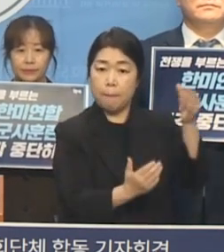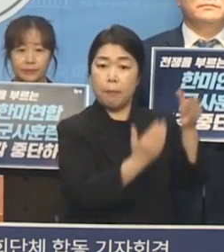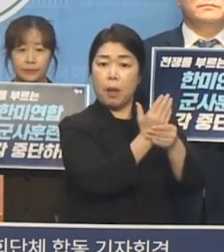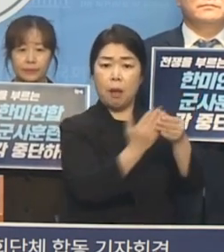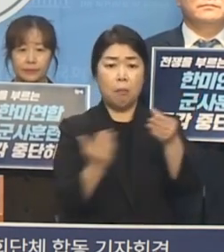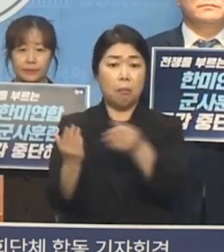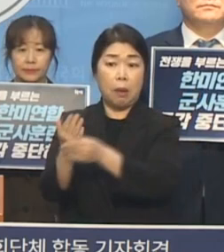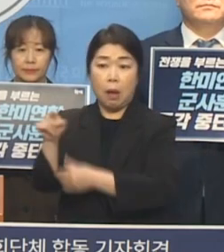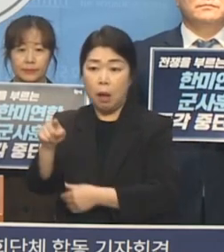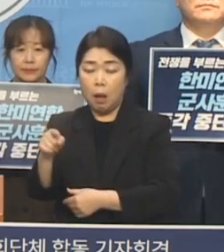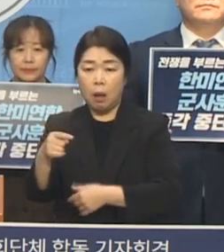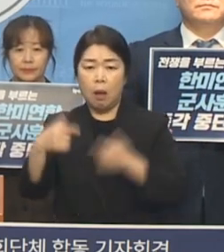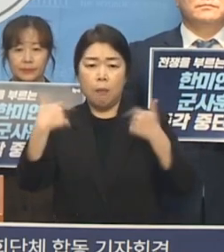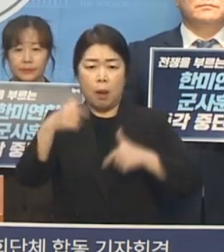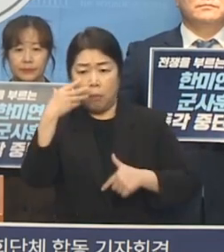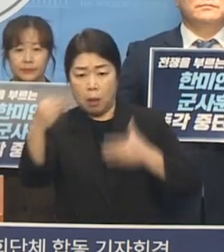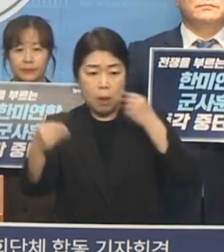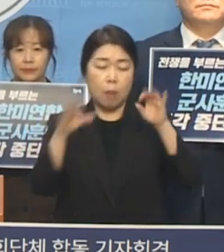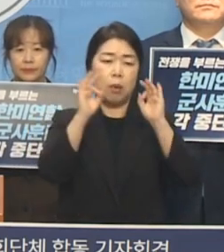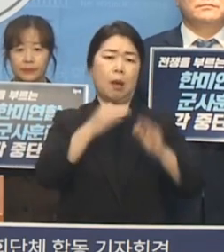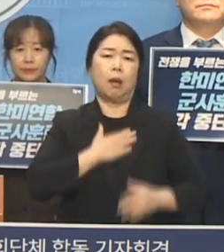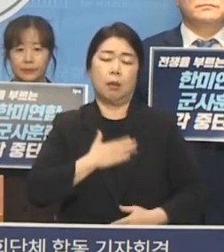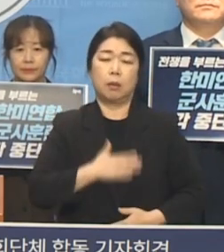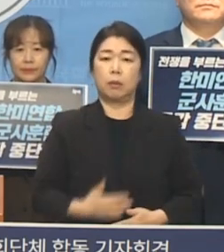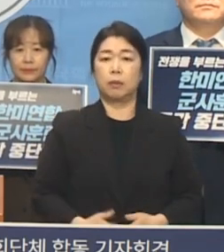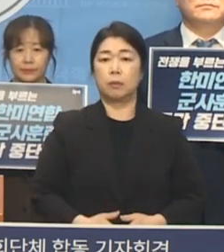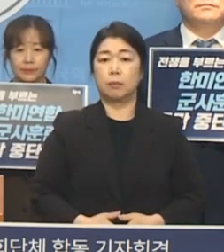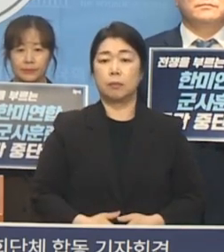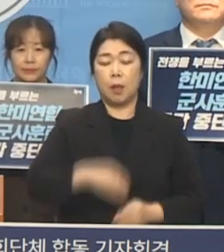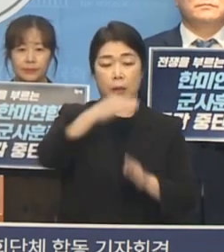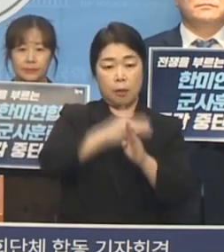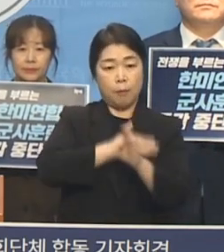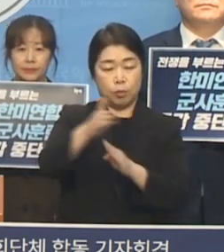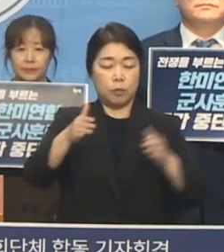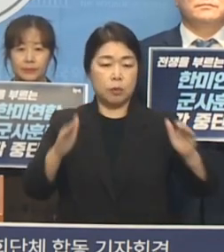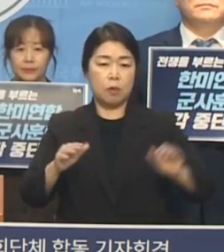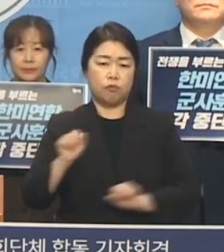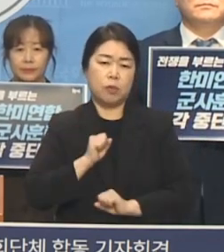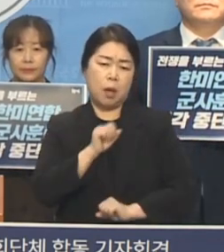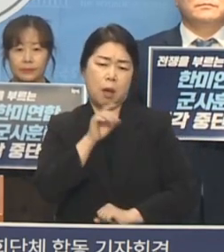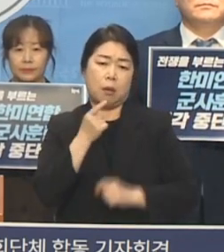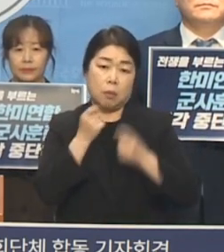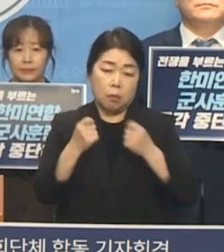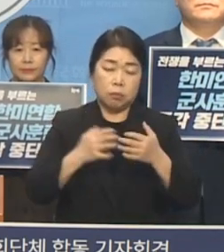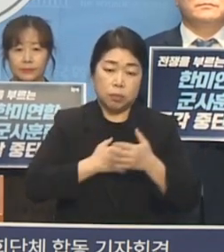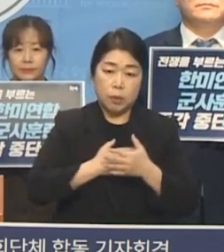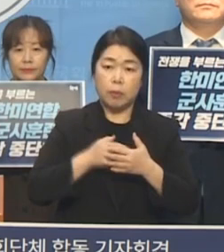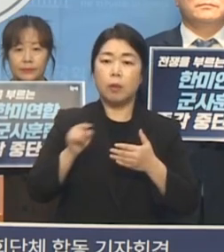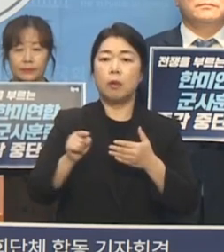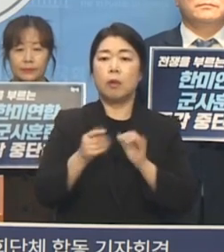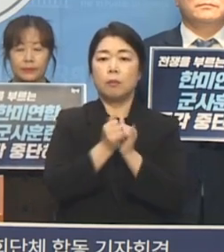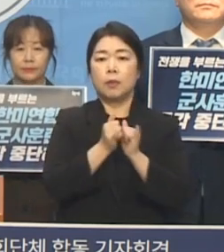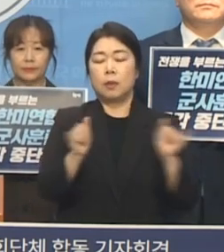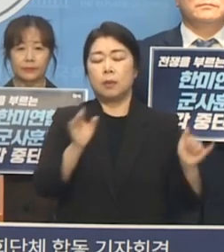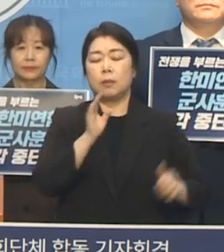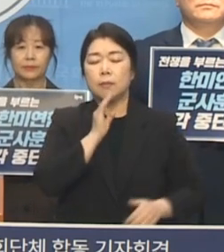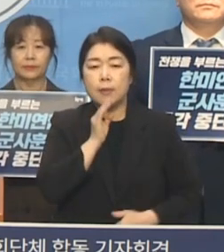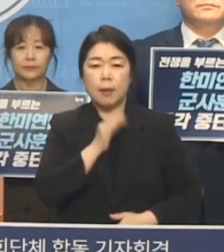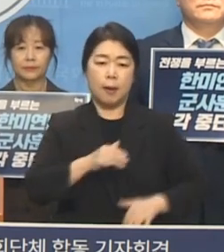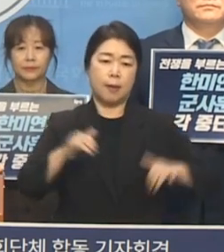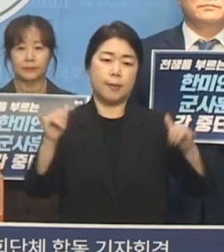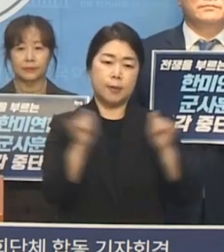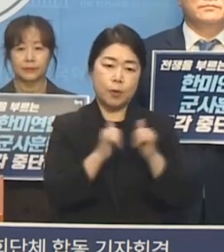매일 목도하고 있는 지금 남북 간 군사적 긴장은 국민들에게 실질적인